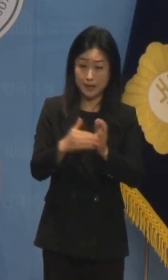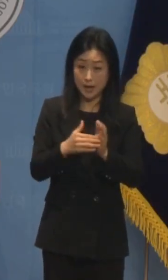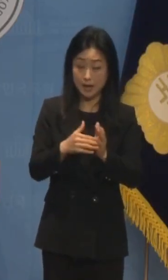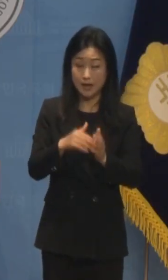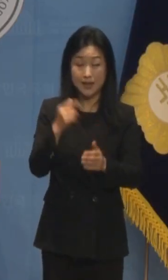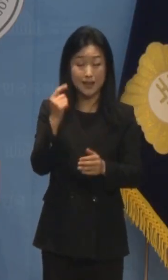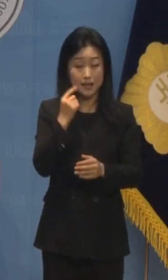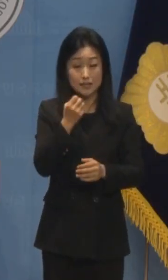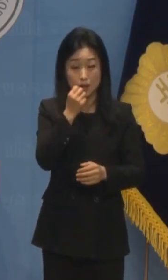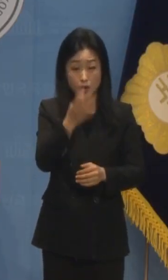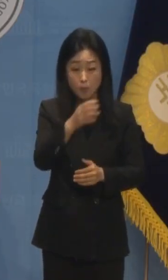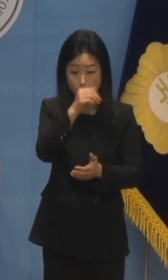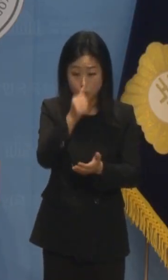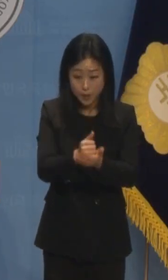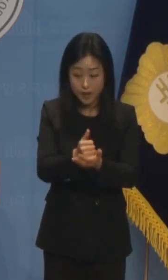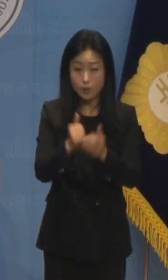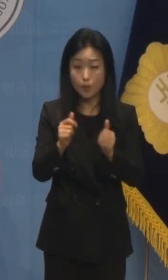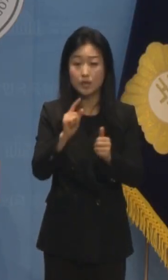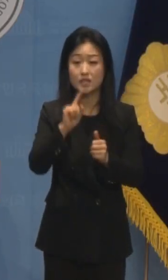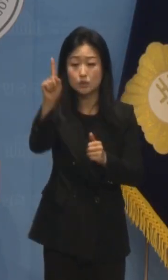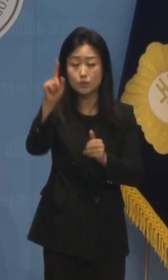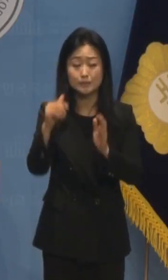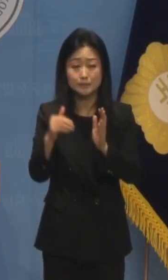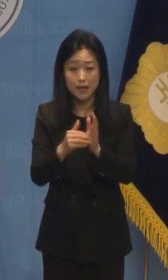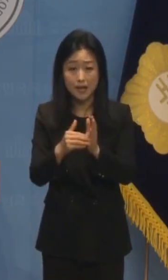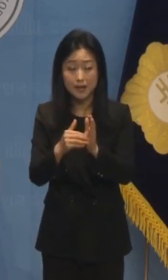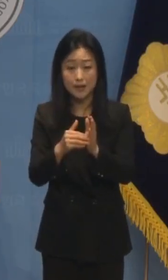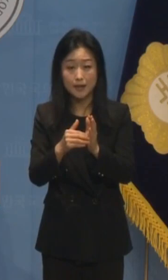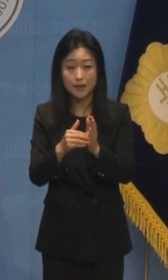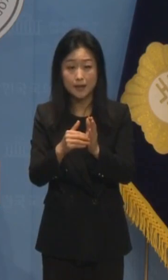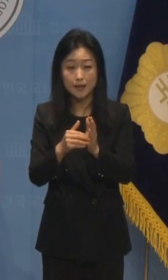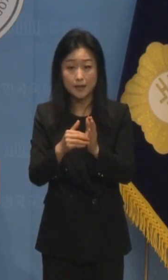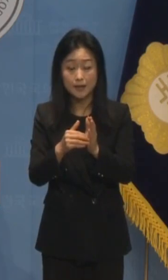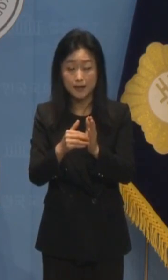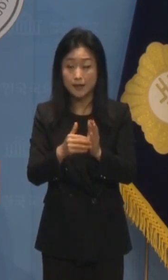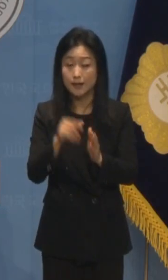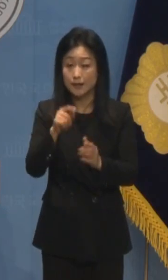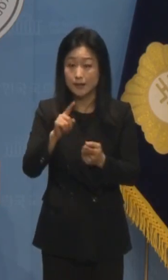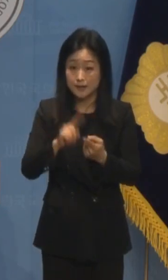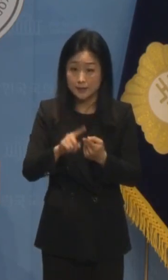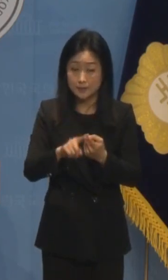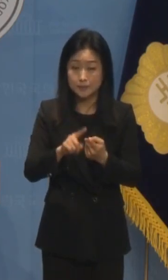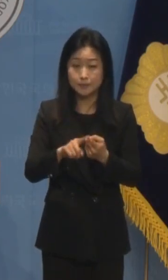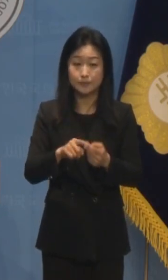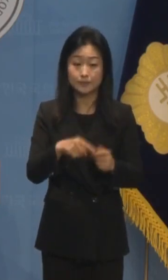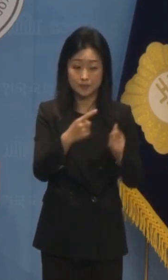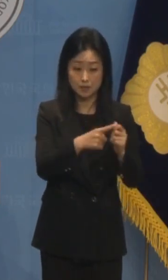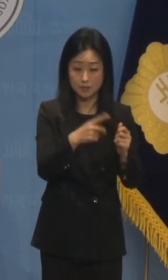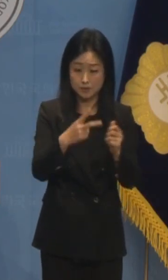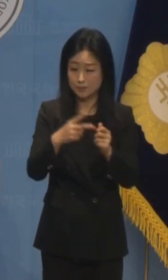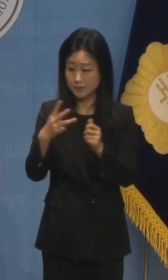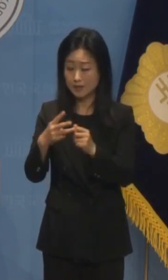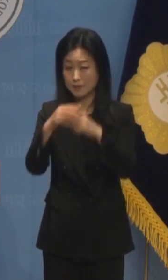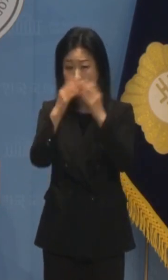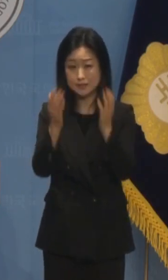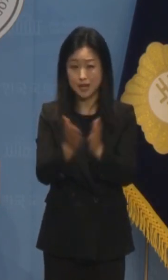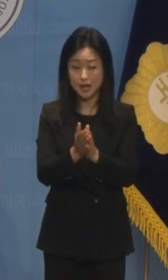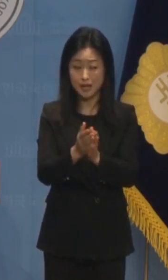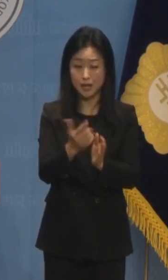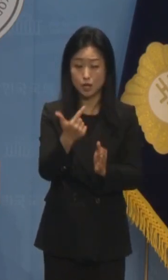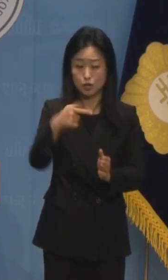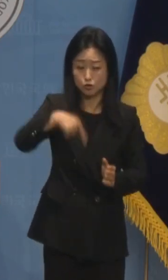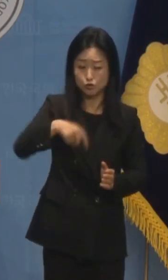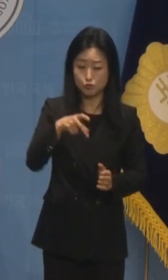허위사실 공표로 기소됐습니다. 당시 1심, 2심, 대법원 모두 누명을 썼다는